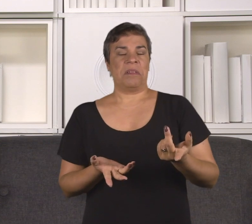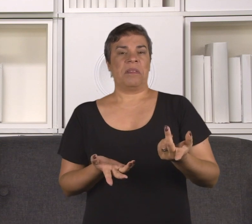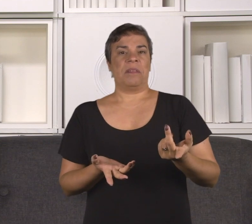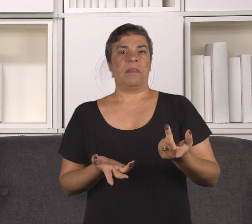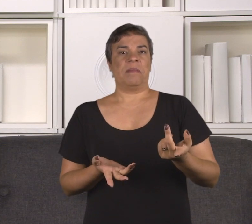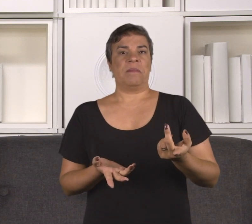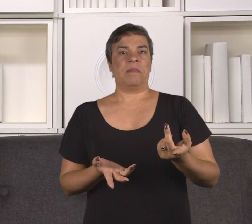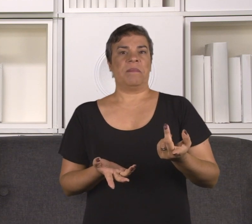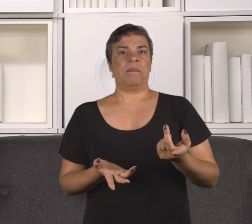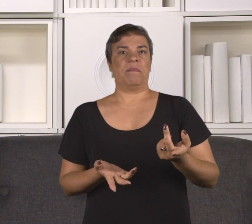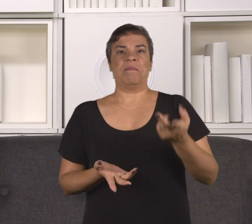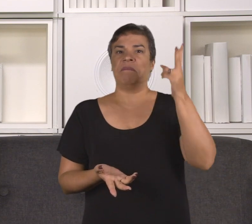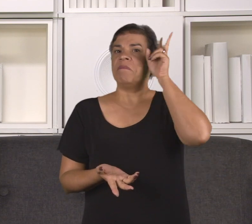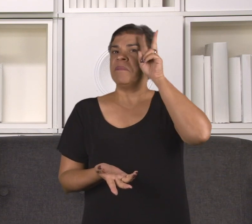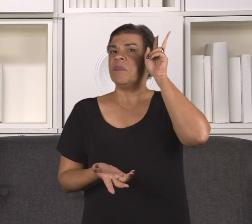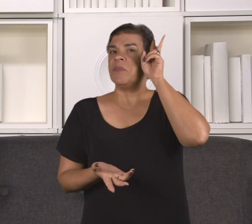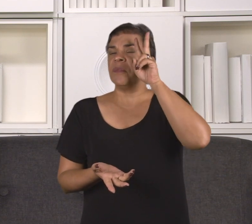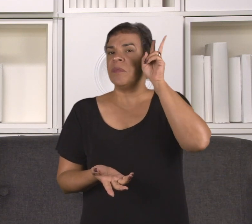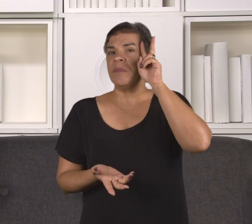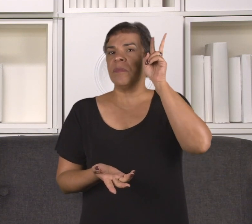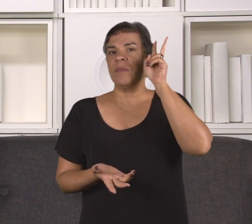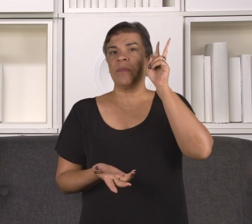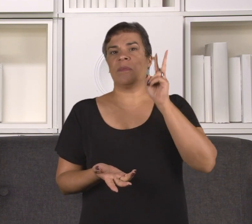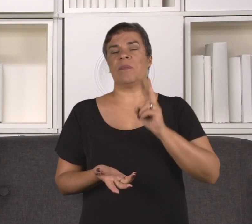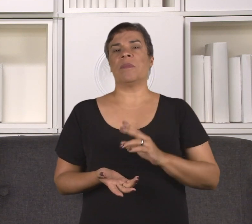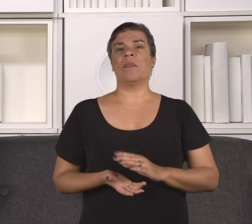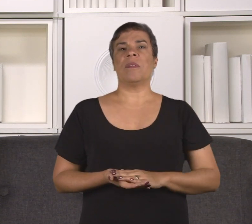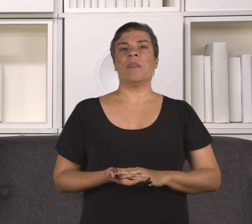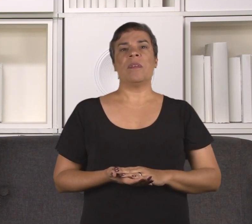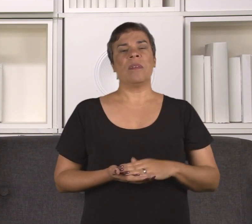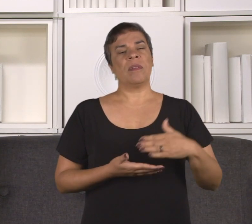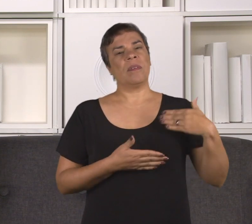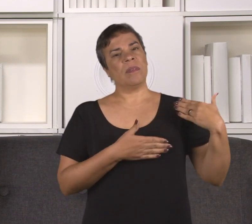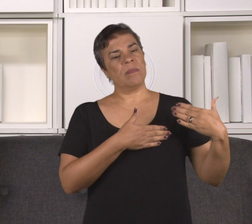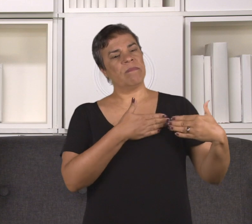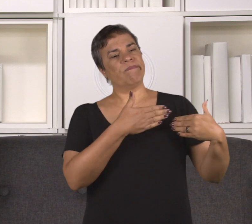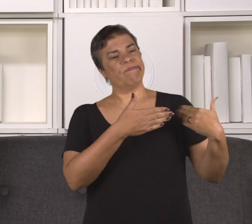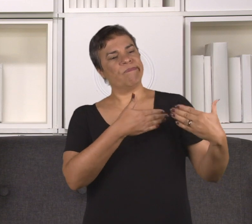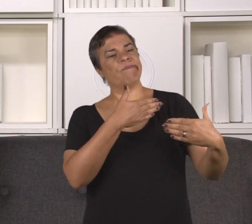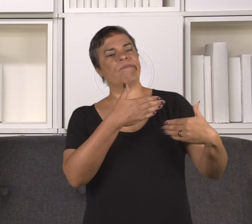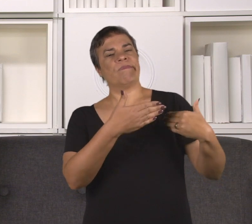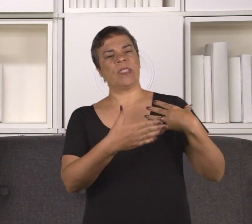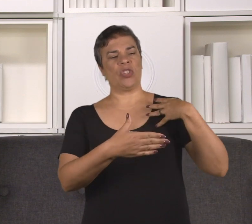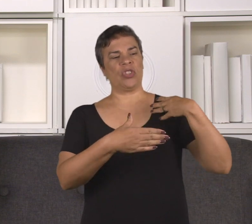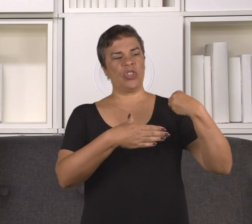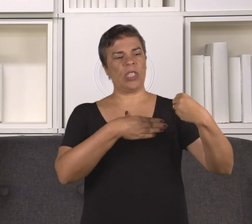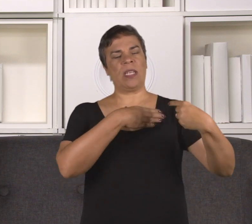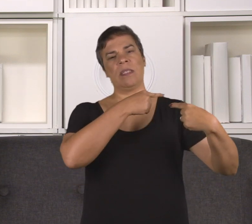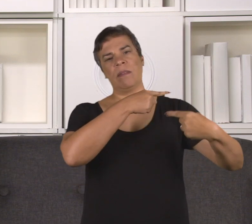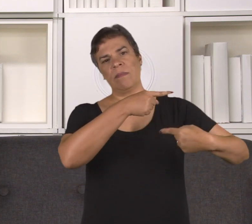de histórias que acompanham gerações.